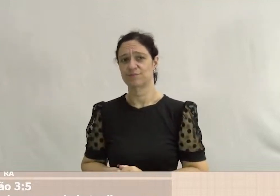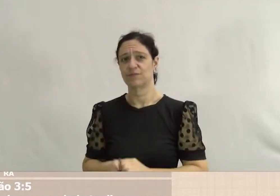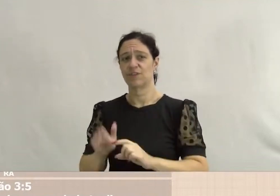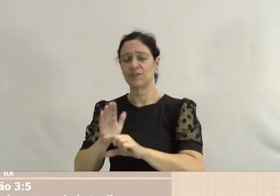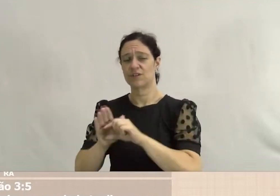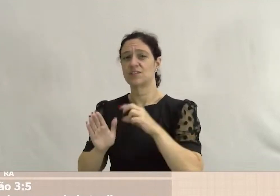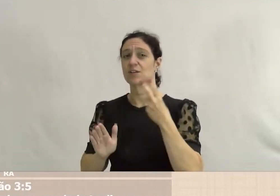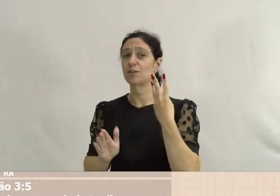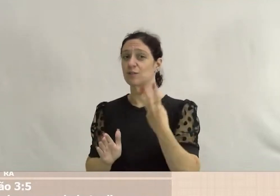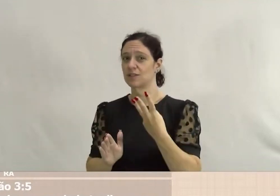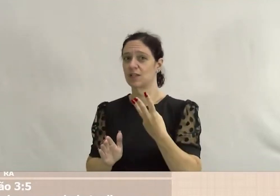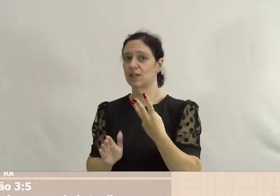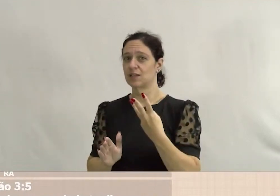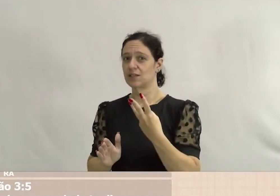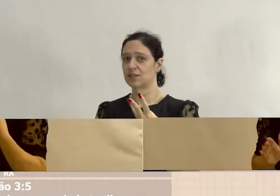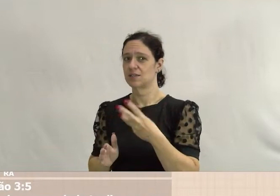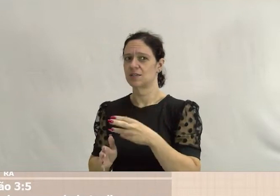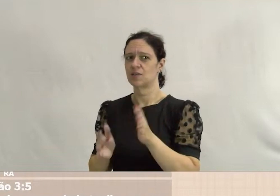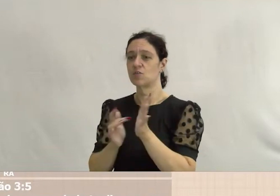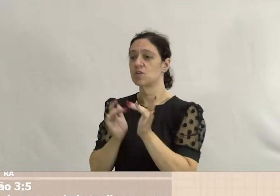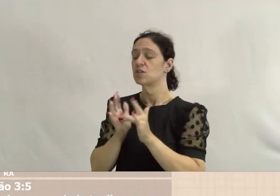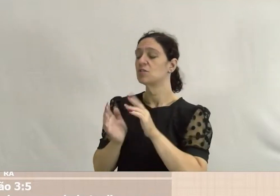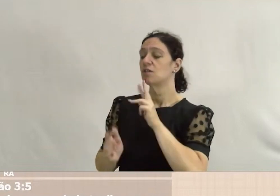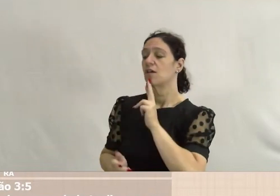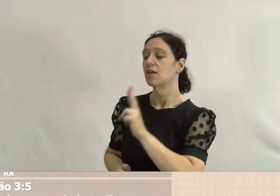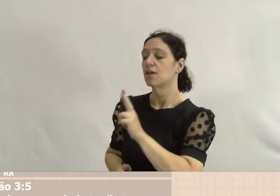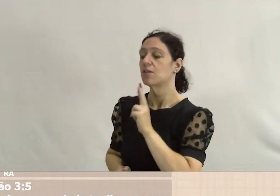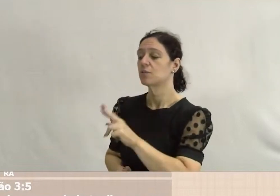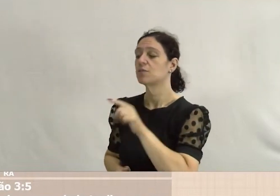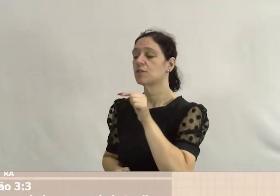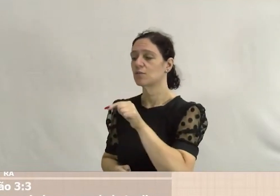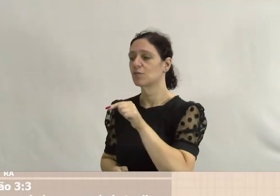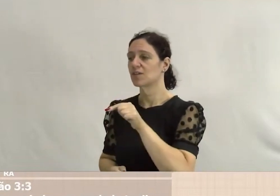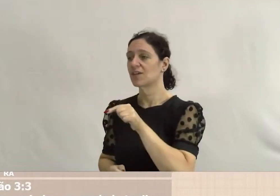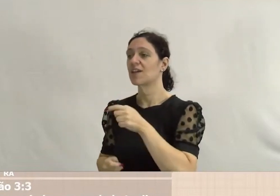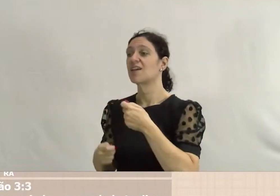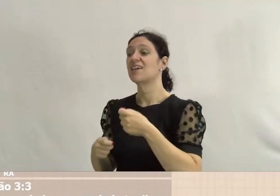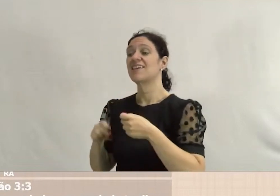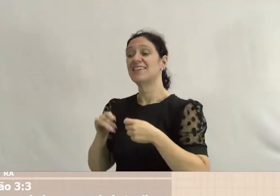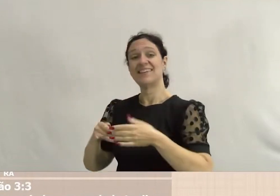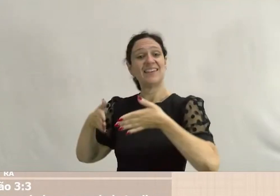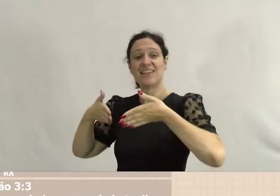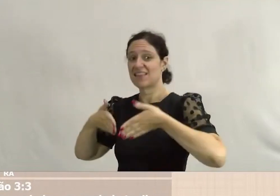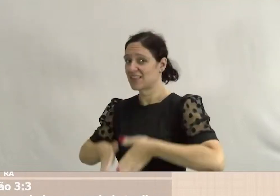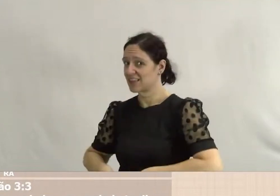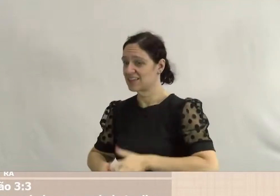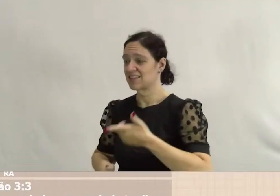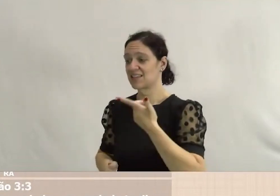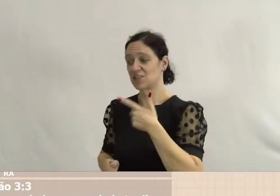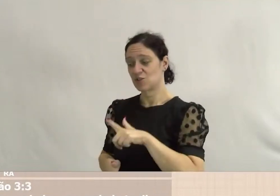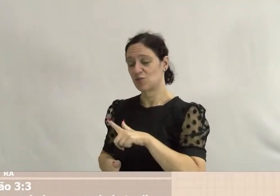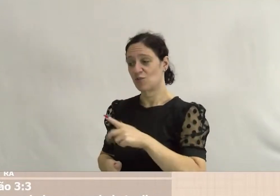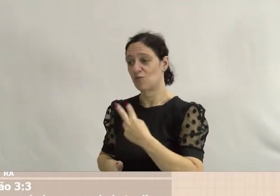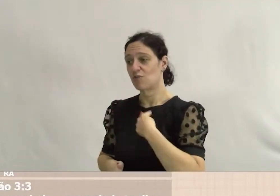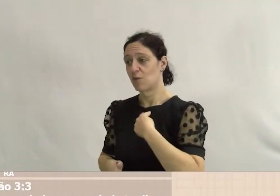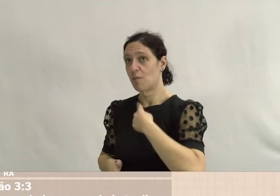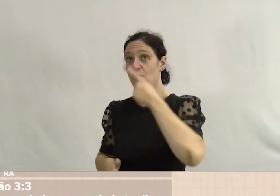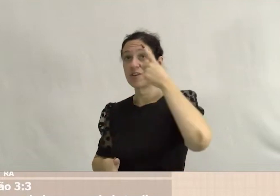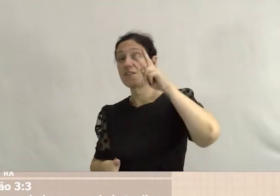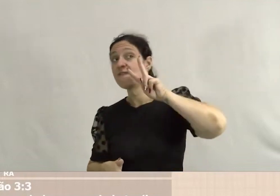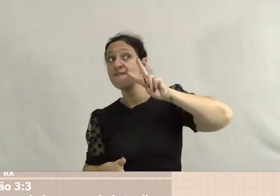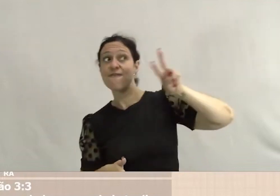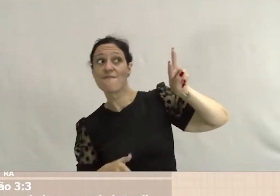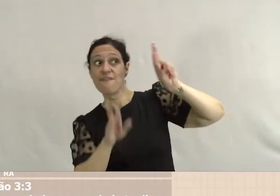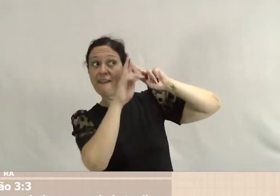Versículo 3, a isso respondeu Jesus: em verdade te digo, que se alguém não nascer de novo, não pode ver o reino de Deus. Se você